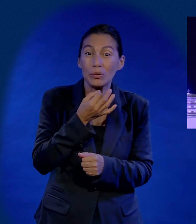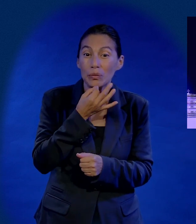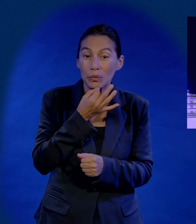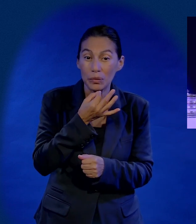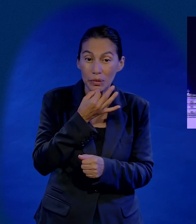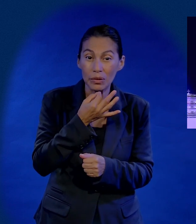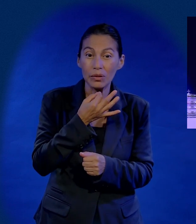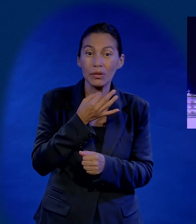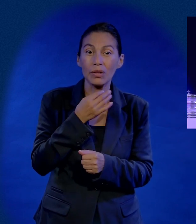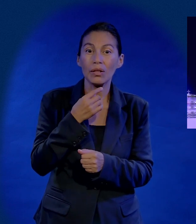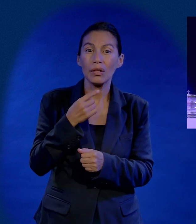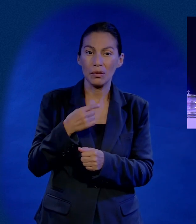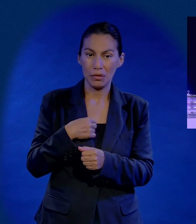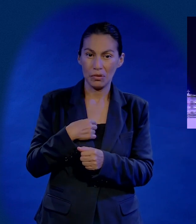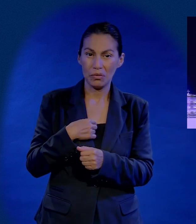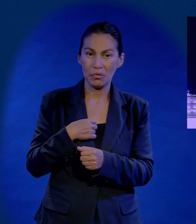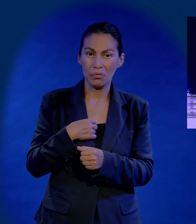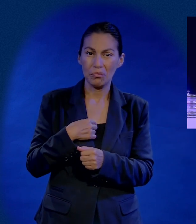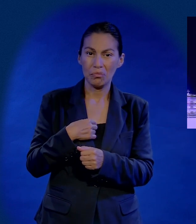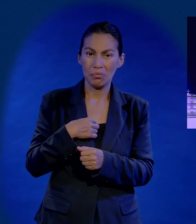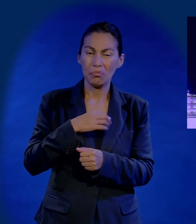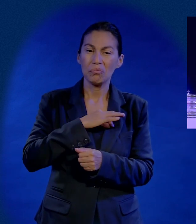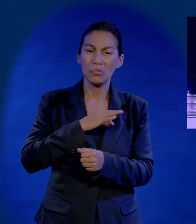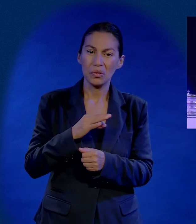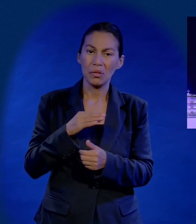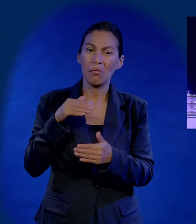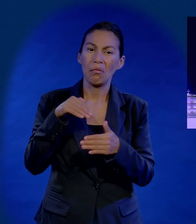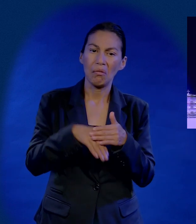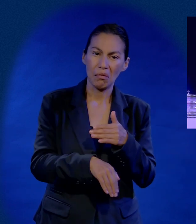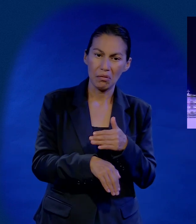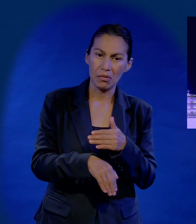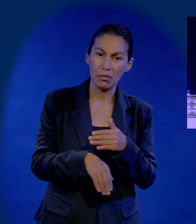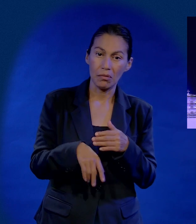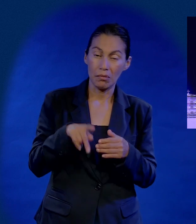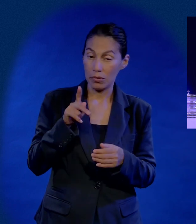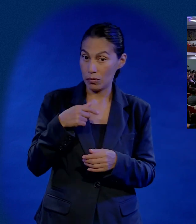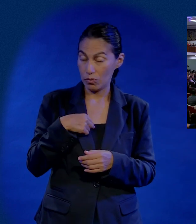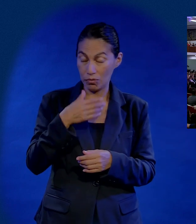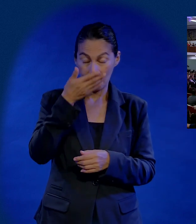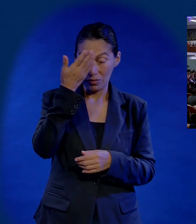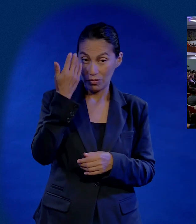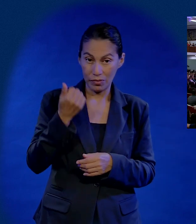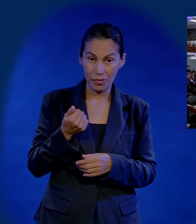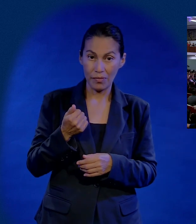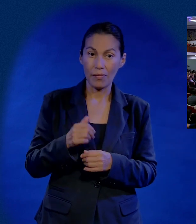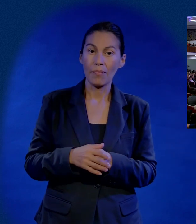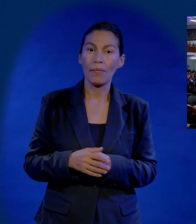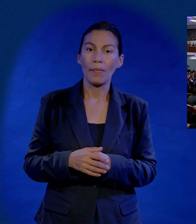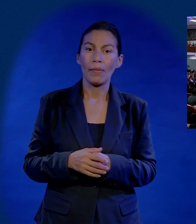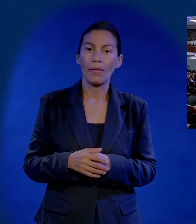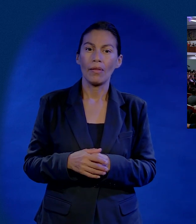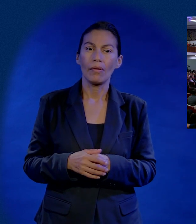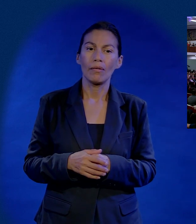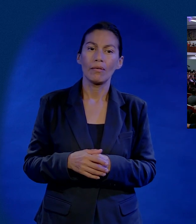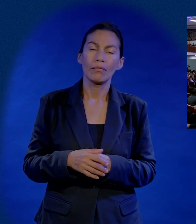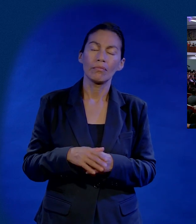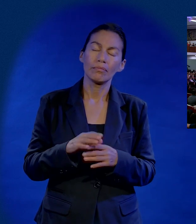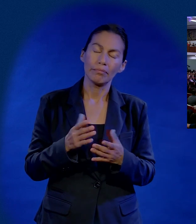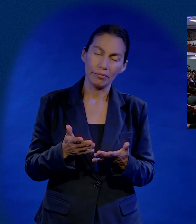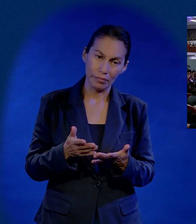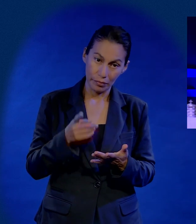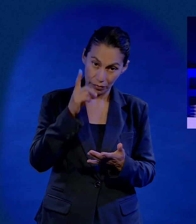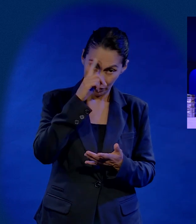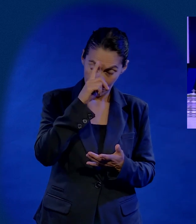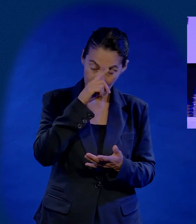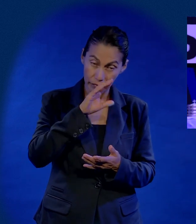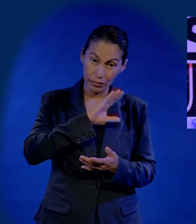un instante, una tarde de demostración de topper bastaba para arruinarme la existencia, pero yo no sabía. Y aquí voy a hacer